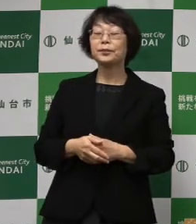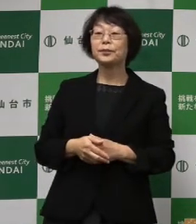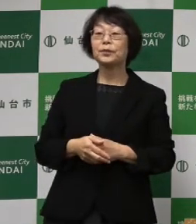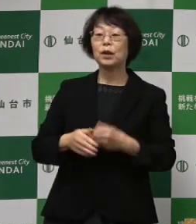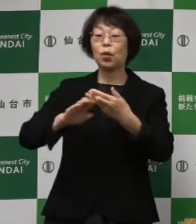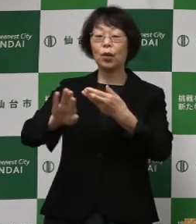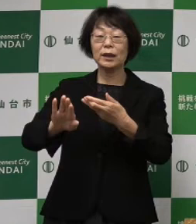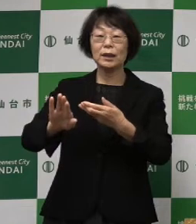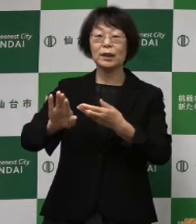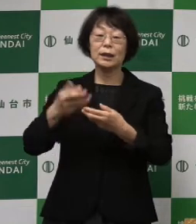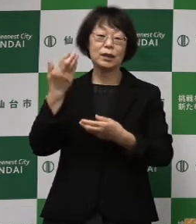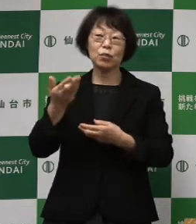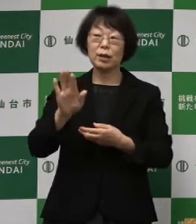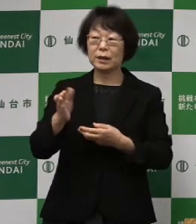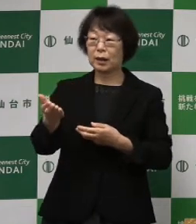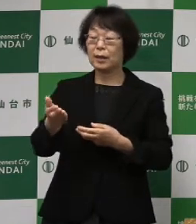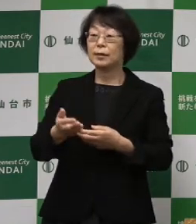はい、他にご質問ございますでしょうか。